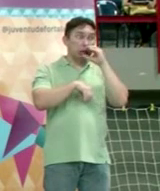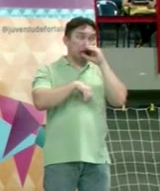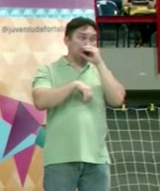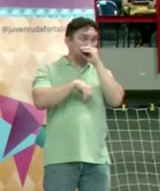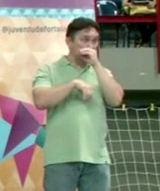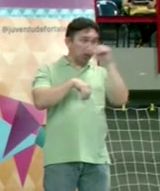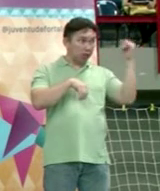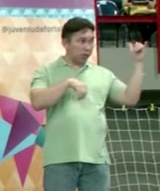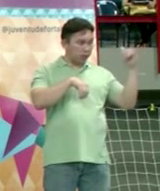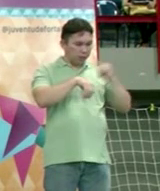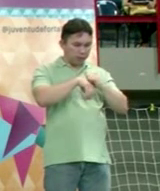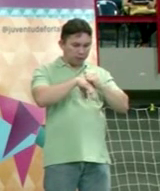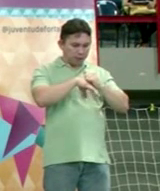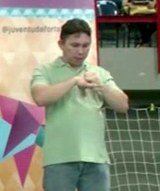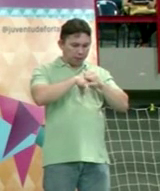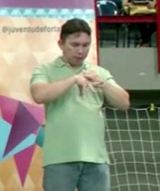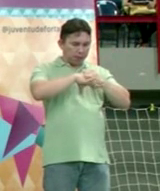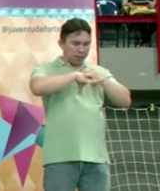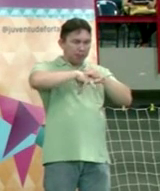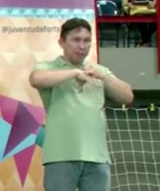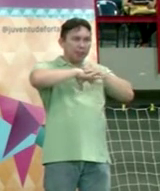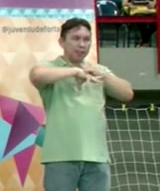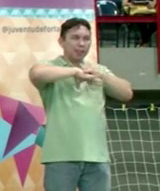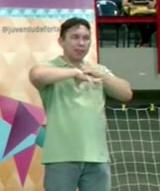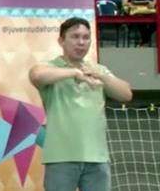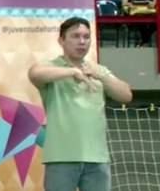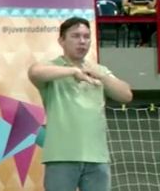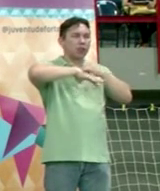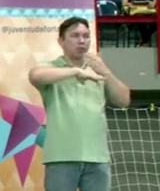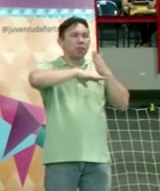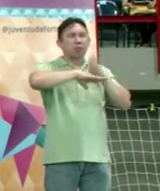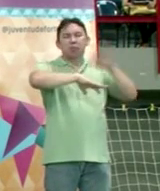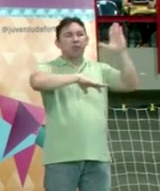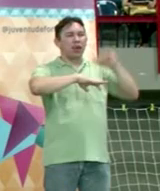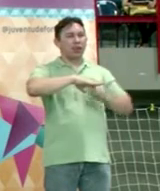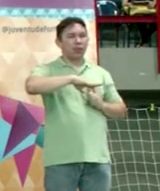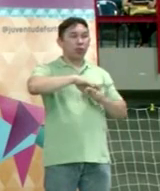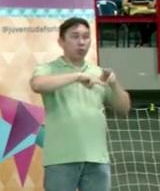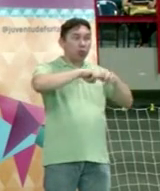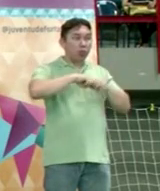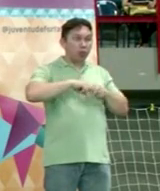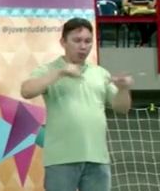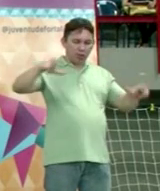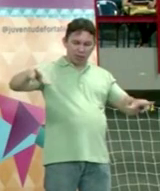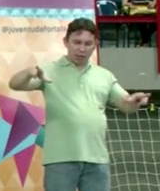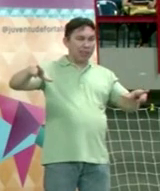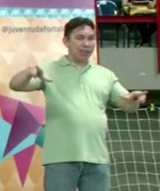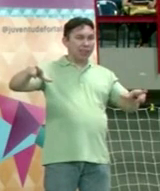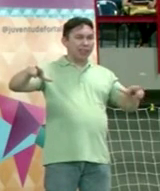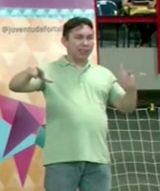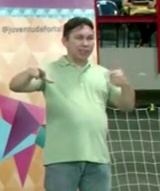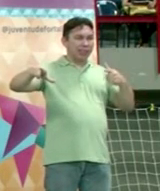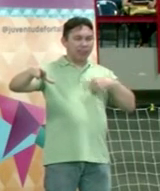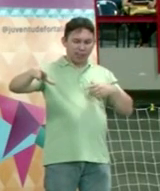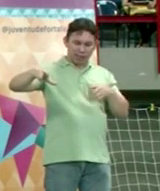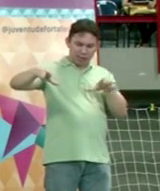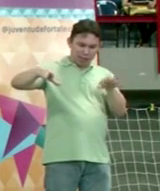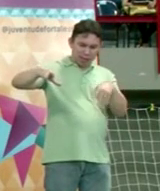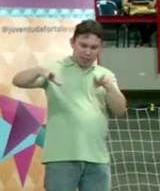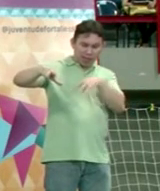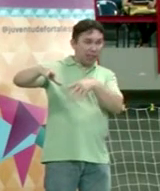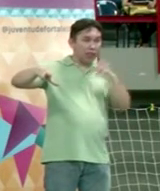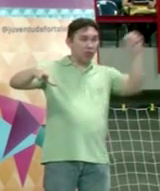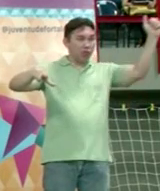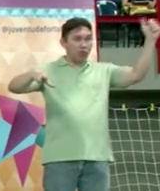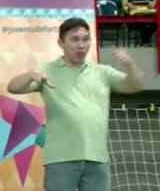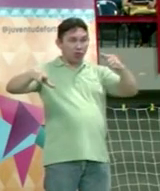aquece, a condutividade elétrica dele fica melhor. Por isso que as placas, né, as células